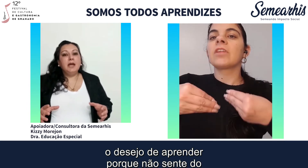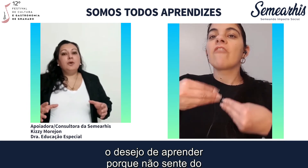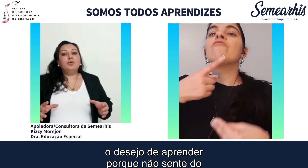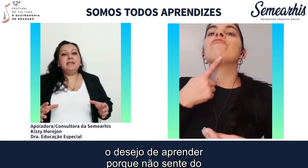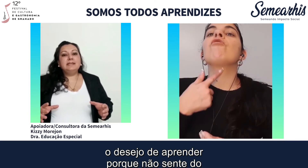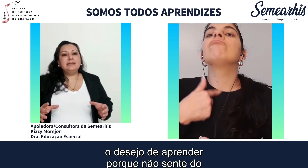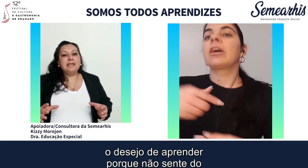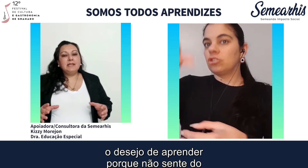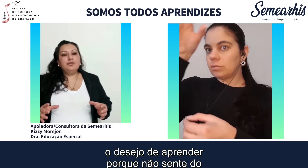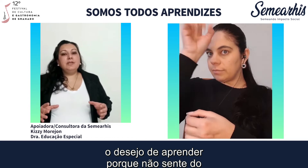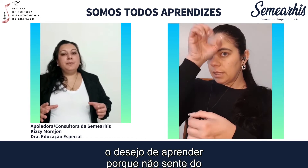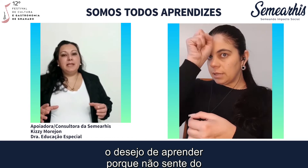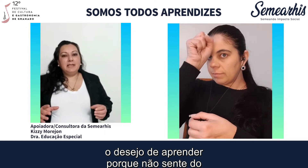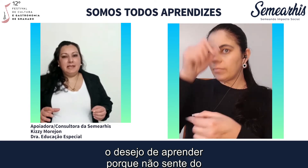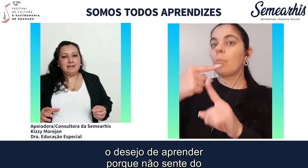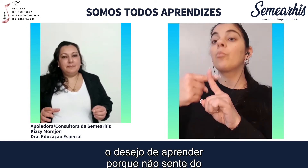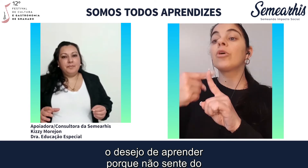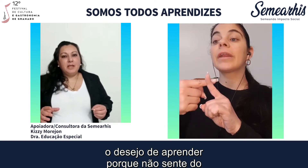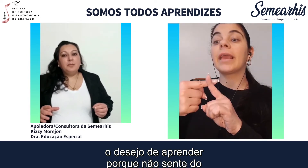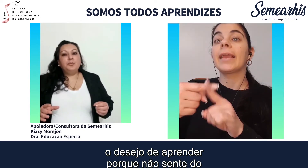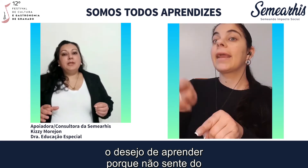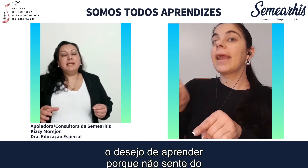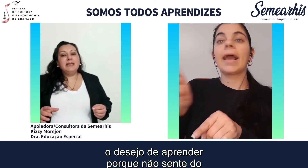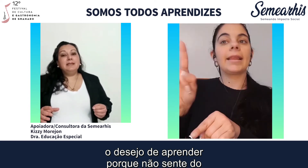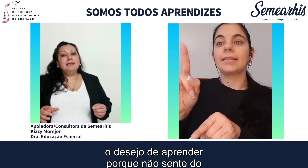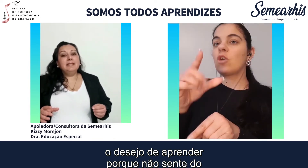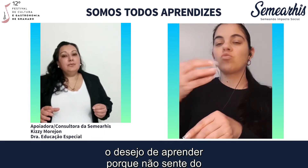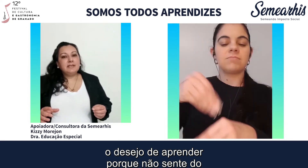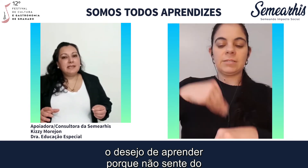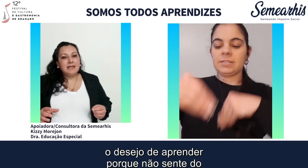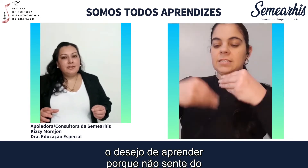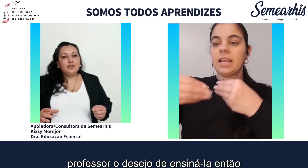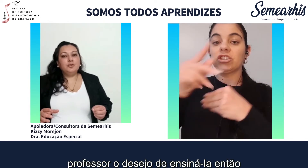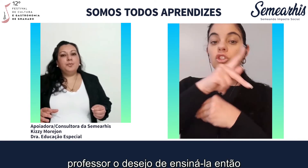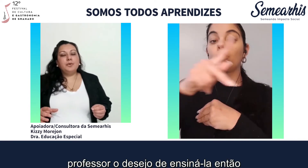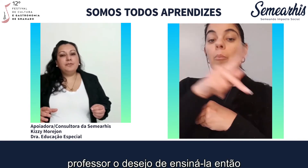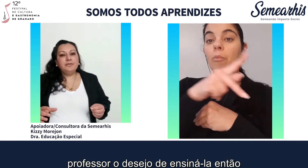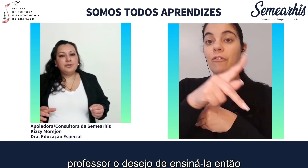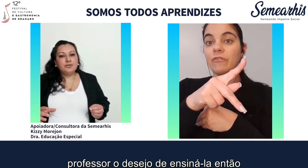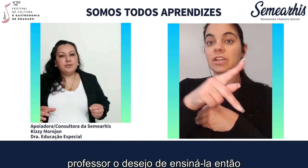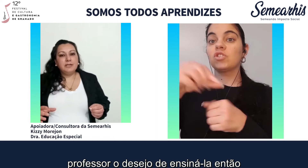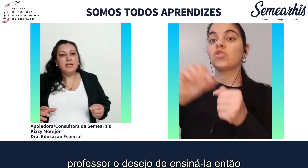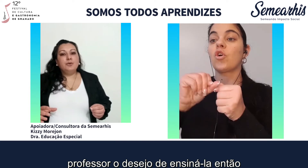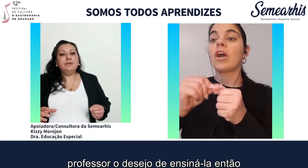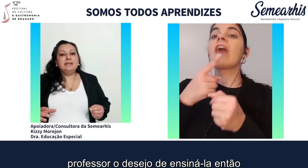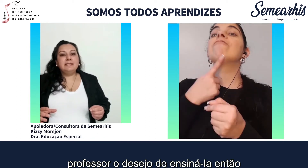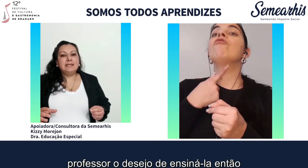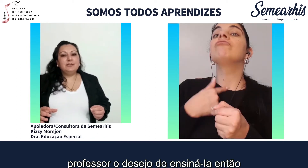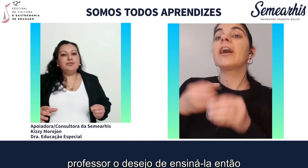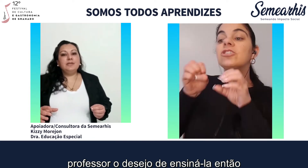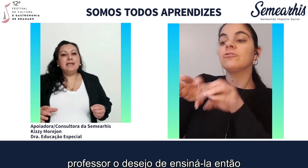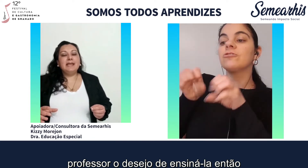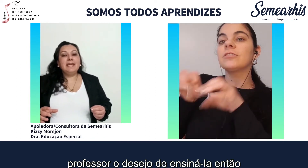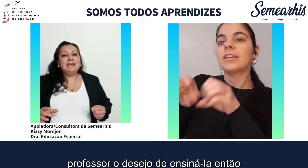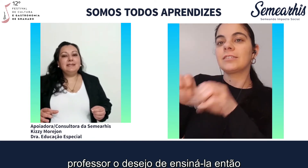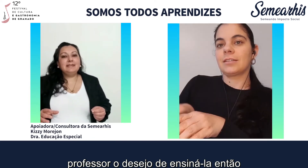sentir o desejo de aprender, porque não sente do professor o